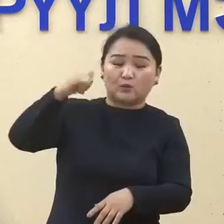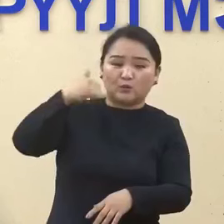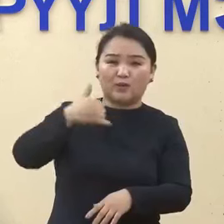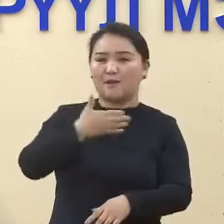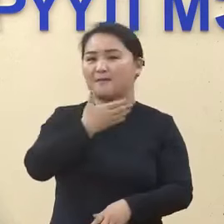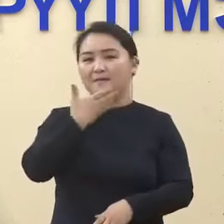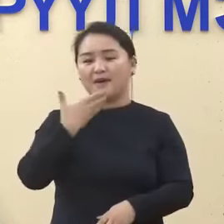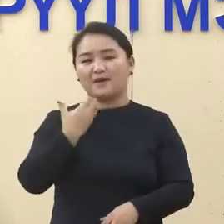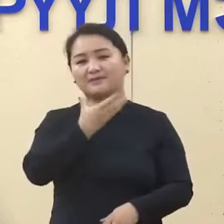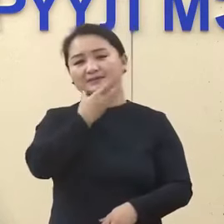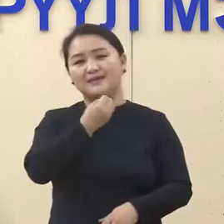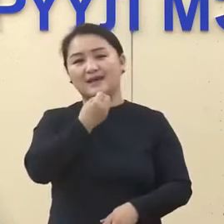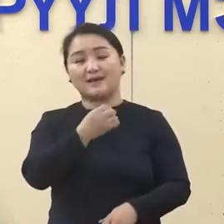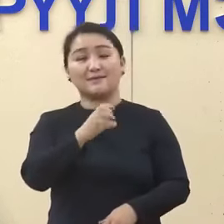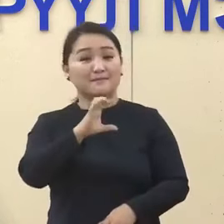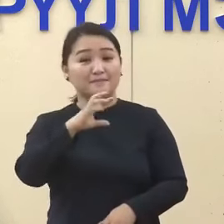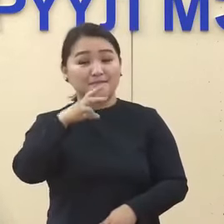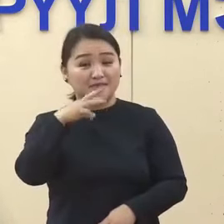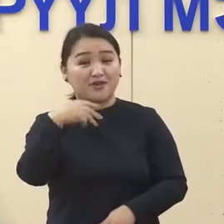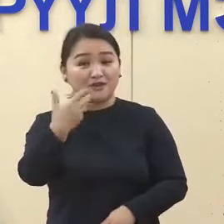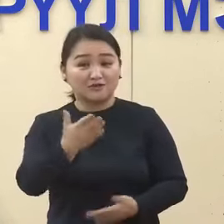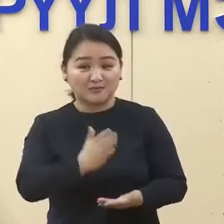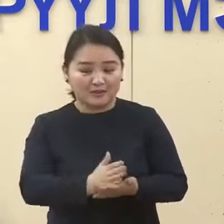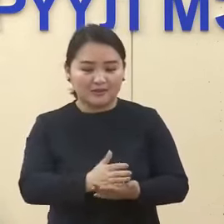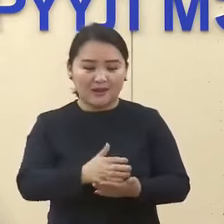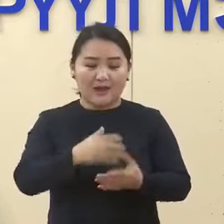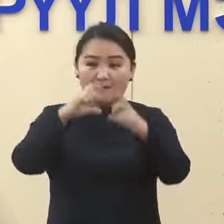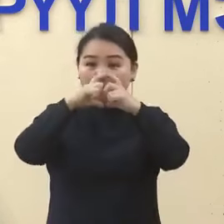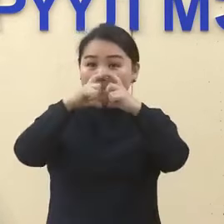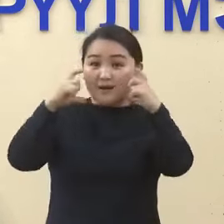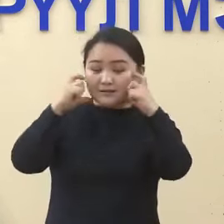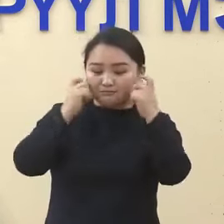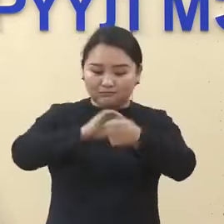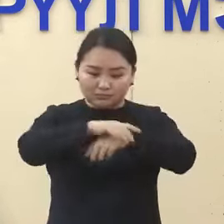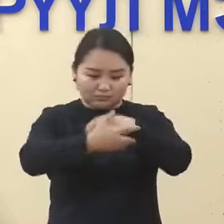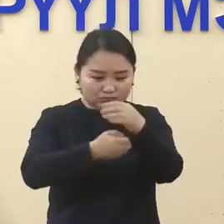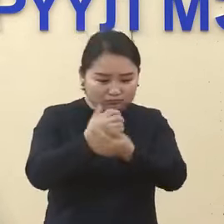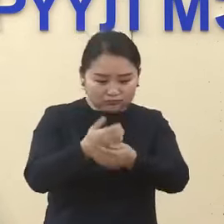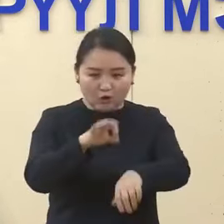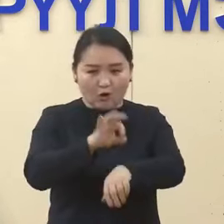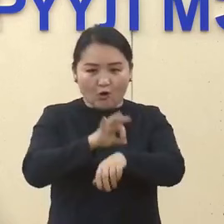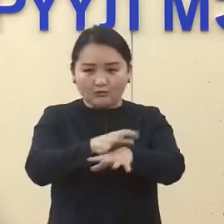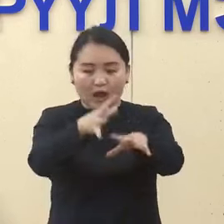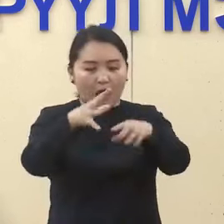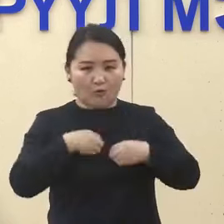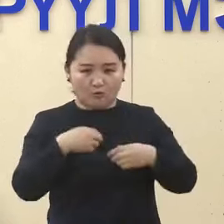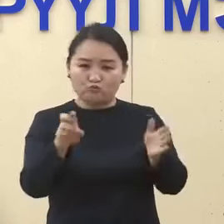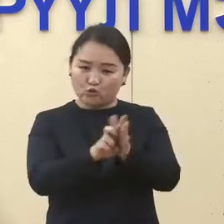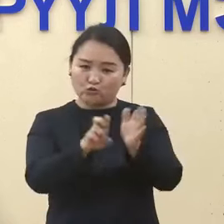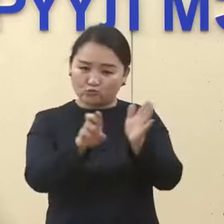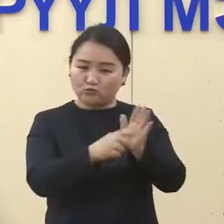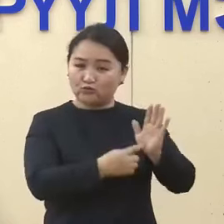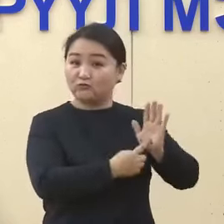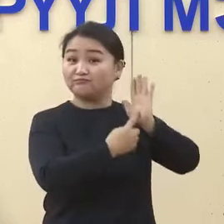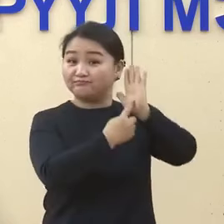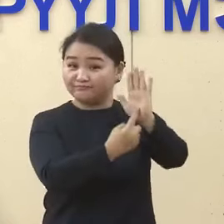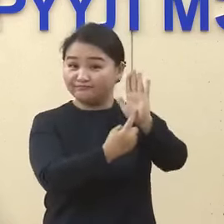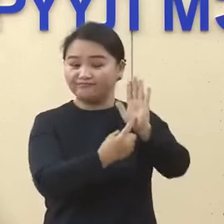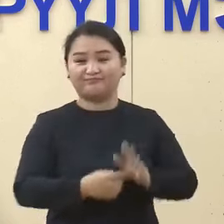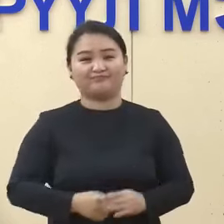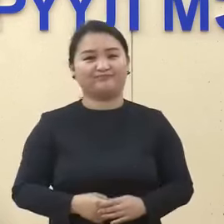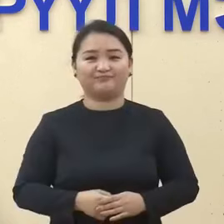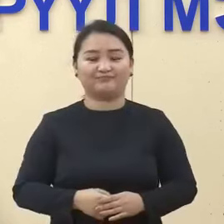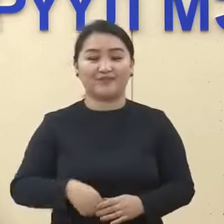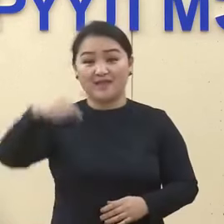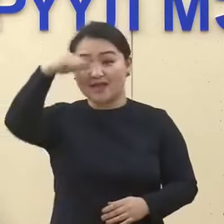зүгээд гараагаа тайх юм бол халдварт өвчнөр өвдөхгүй байх боломж нь одоо бид нарт бас байна гэдгийг бол энэ тоо одоо бас харуулж байна. За